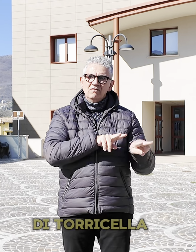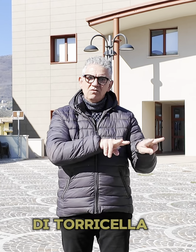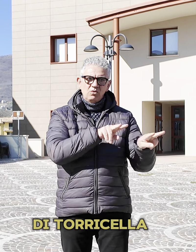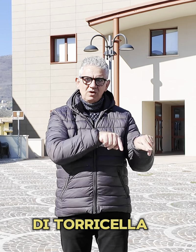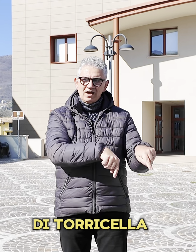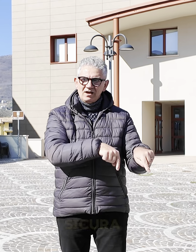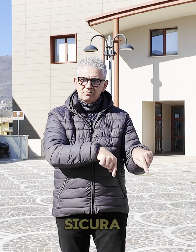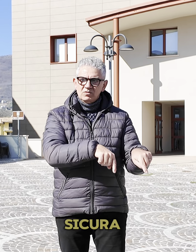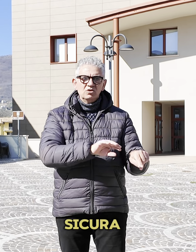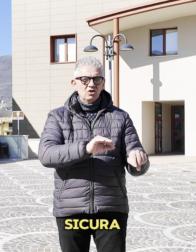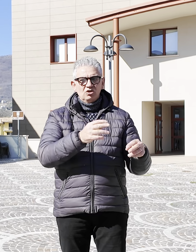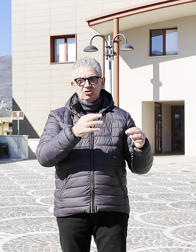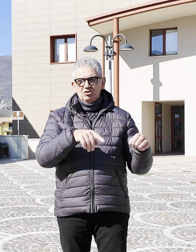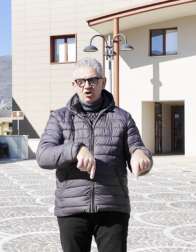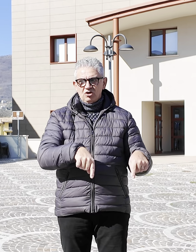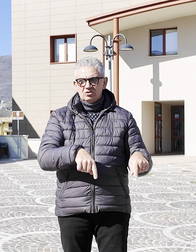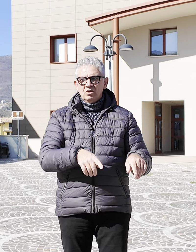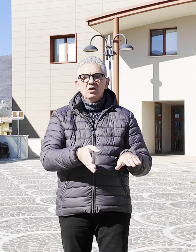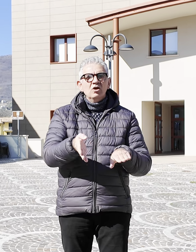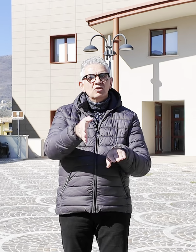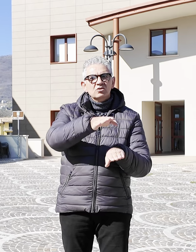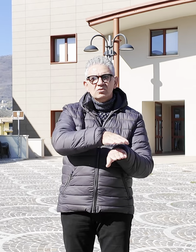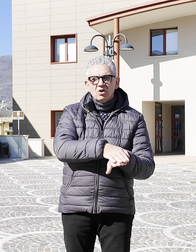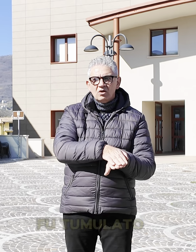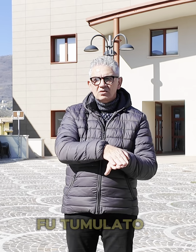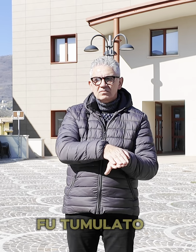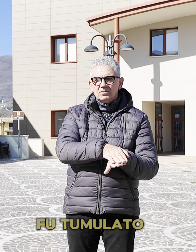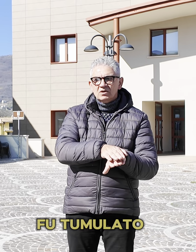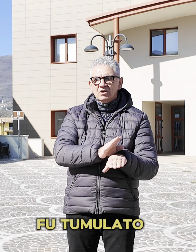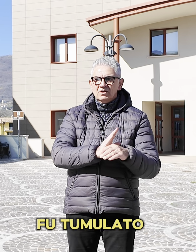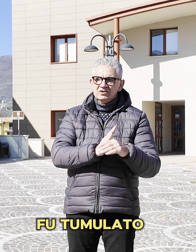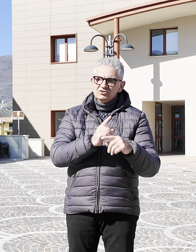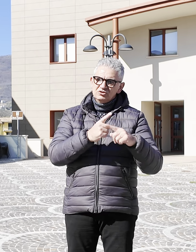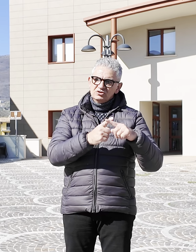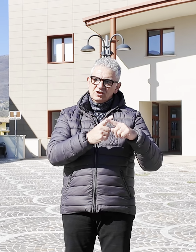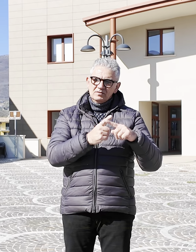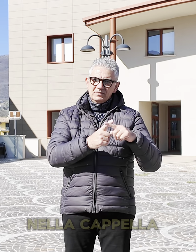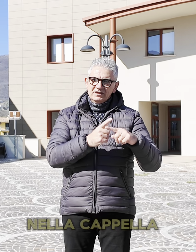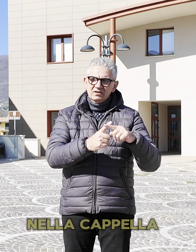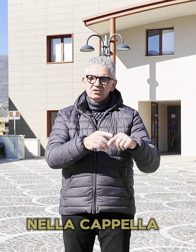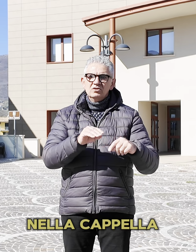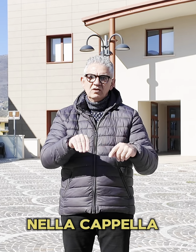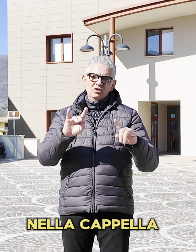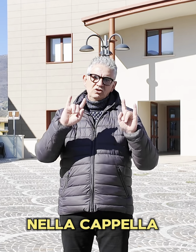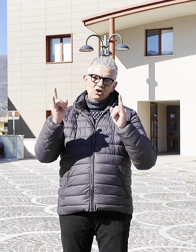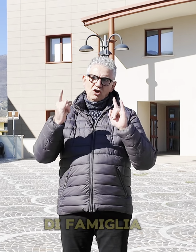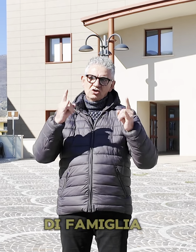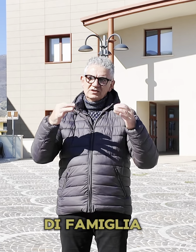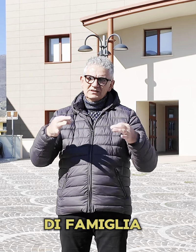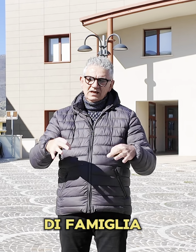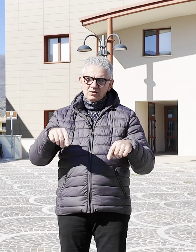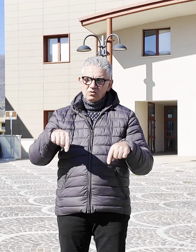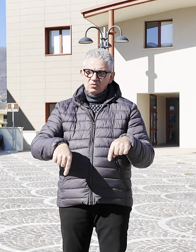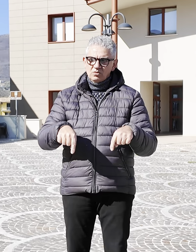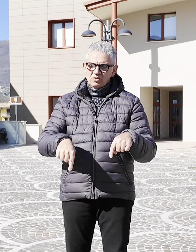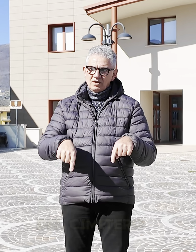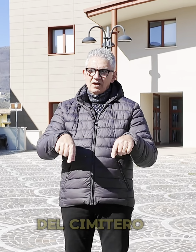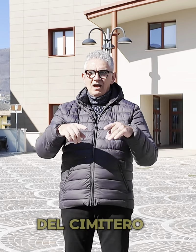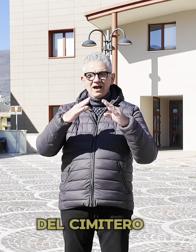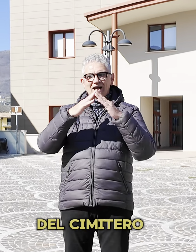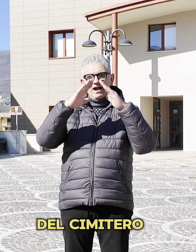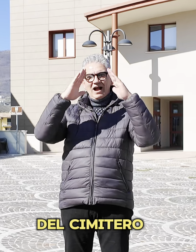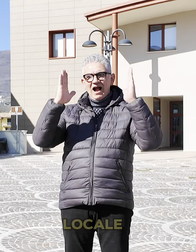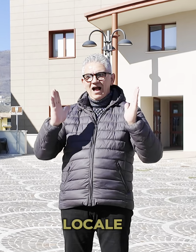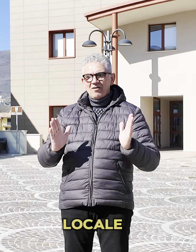di Torricella Sicura, fu tumulato nella cappella di famiglia